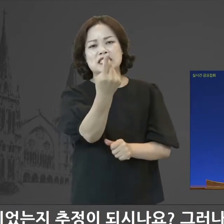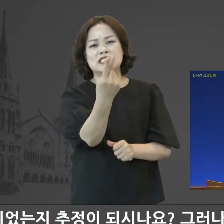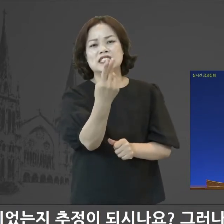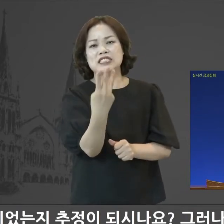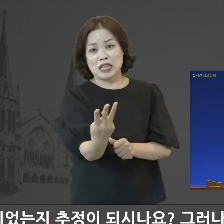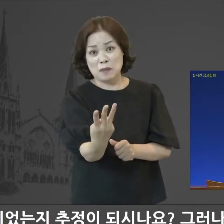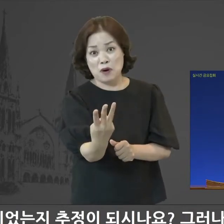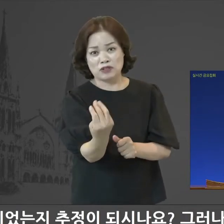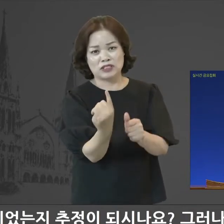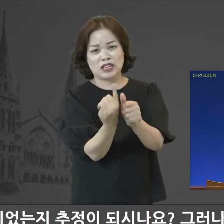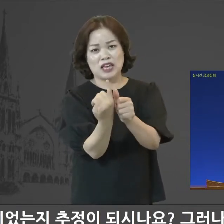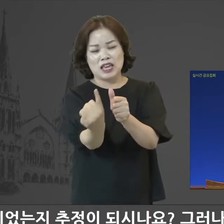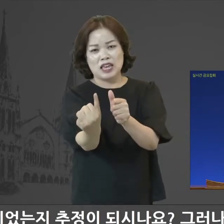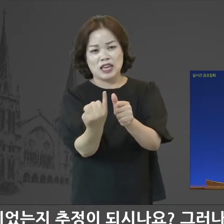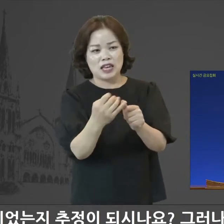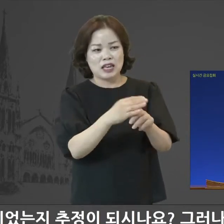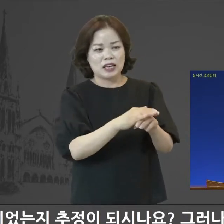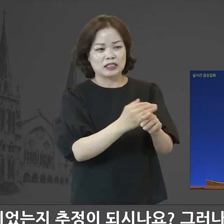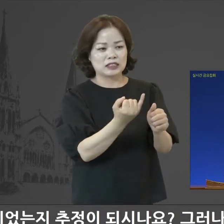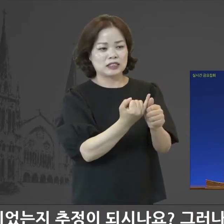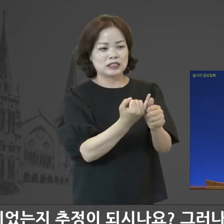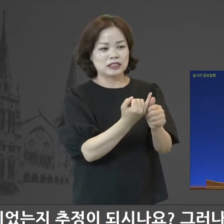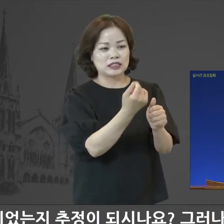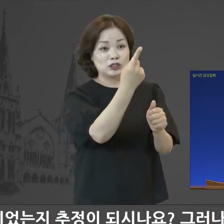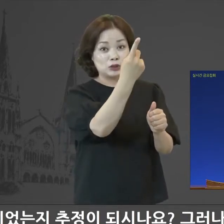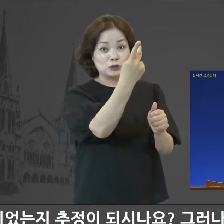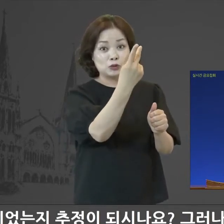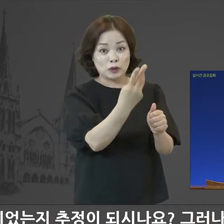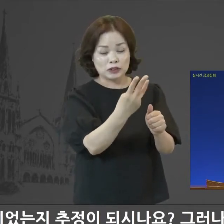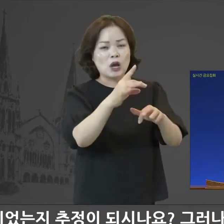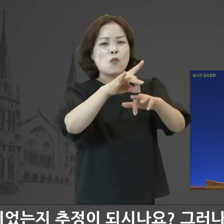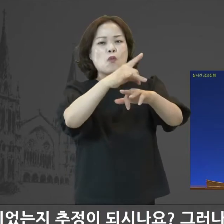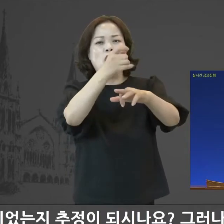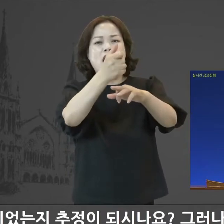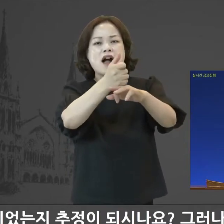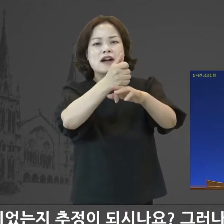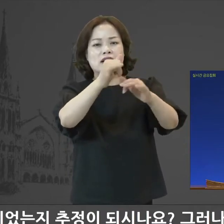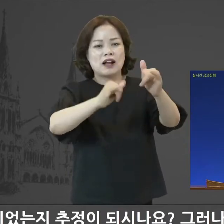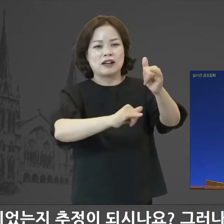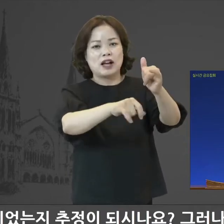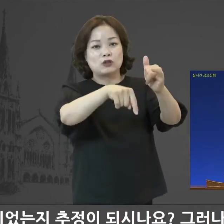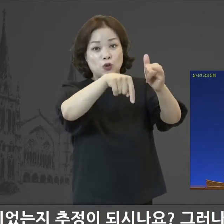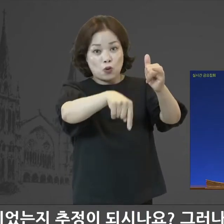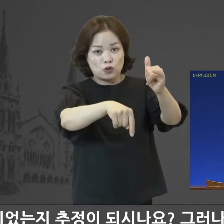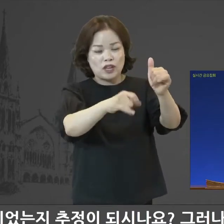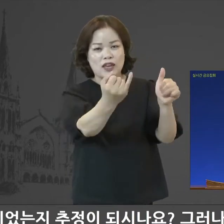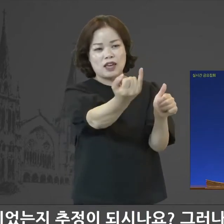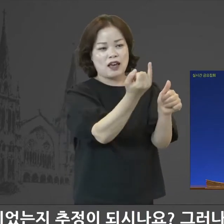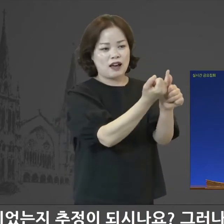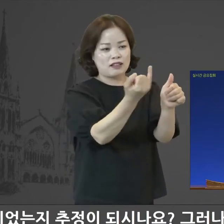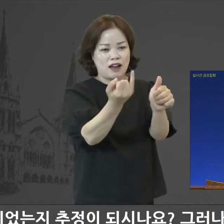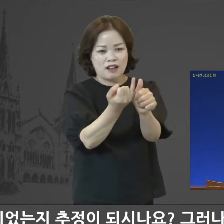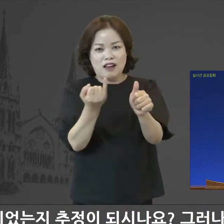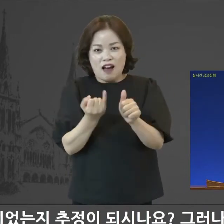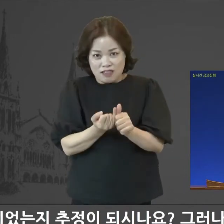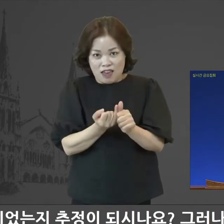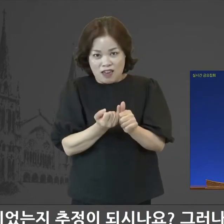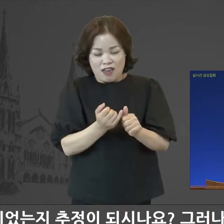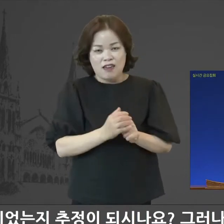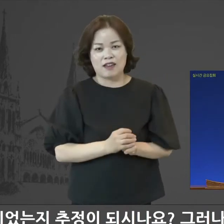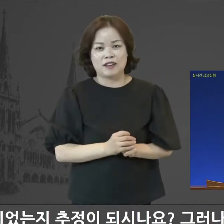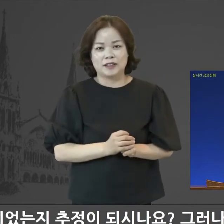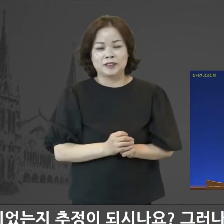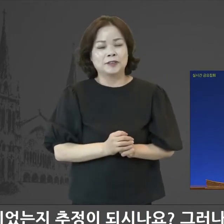둘도 다 왕가 출신의 꽤 유력 가문 아내들이었다 이렇게 기록이 되어 있습니다.